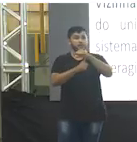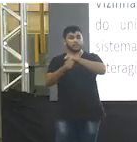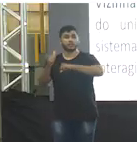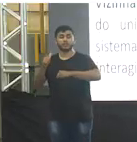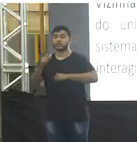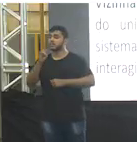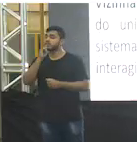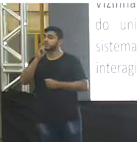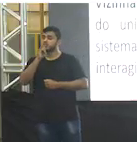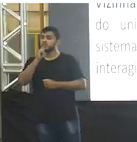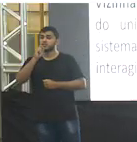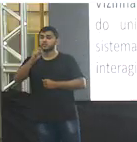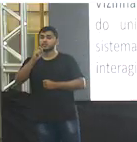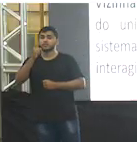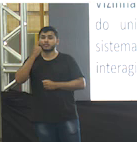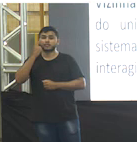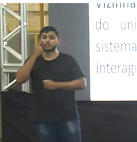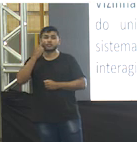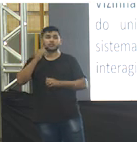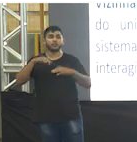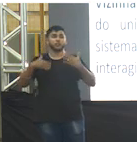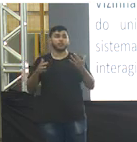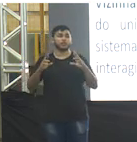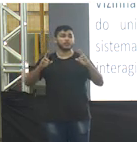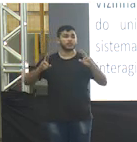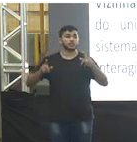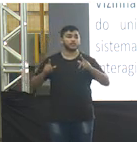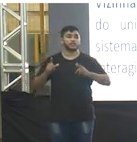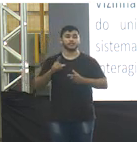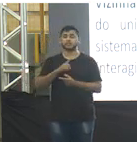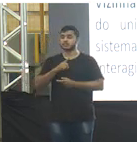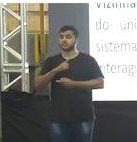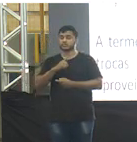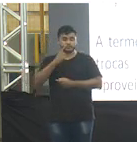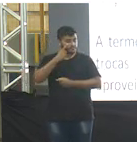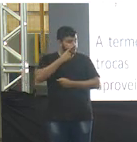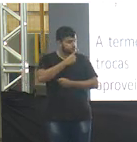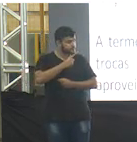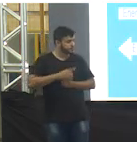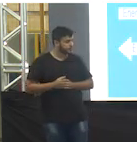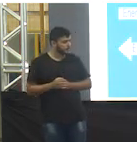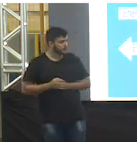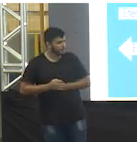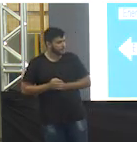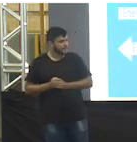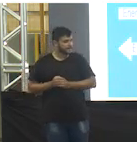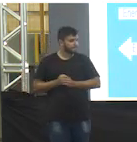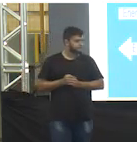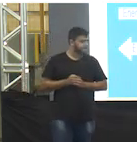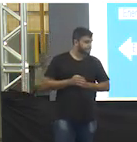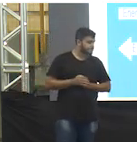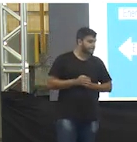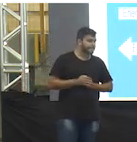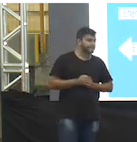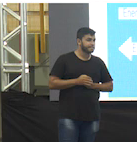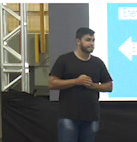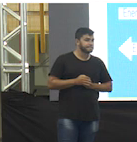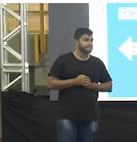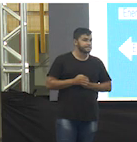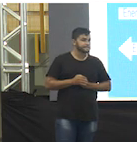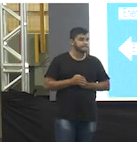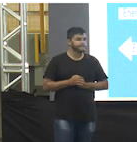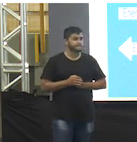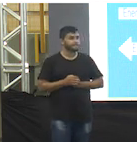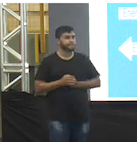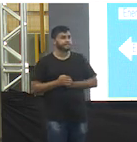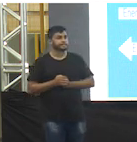energia era bacana se a gente lembrasse qual a diferença entre fronteira e vizinhança. Aqui bem rapidinho, Quando você olha